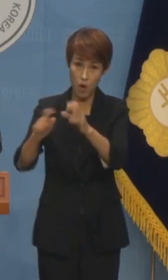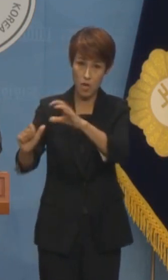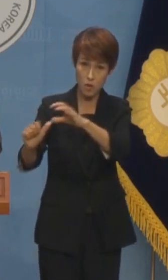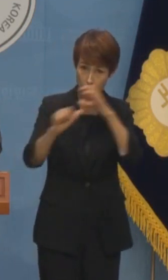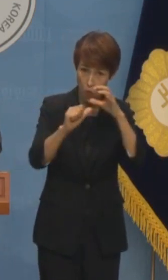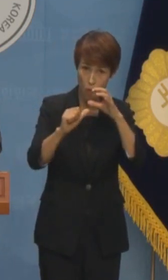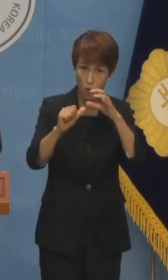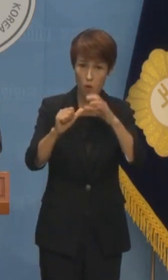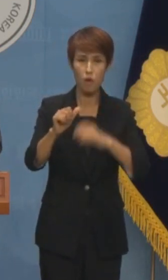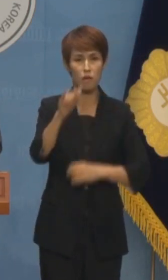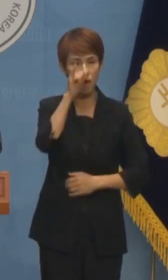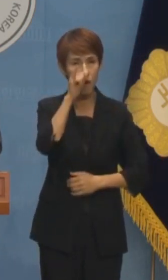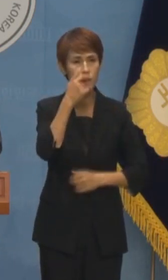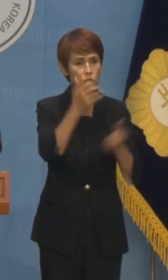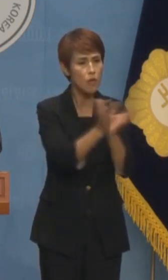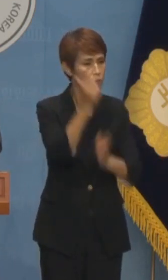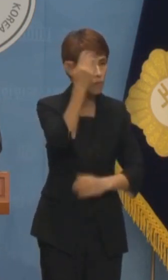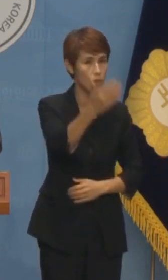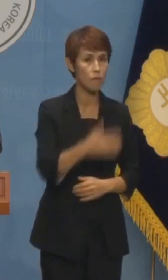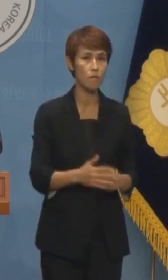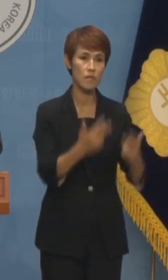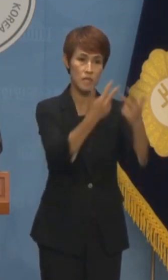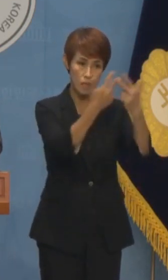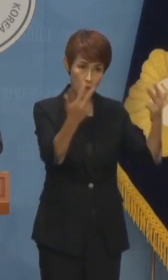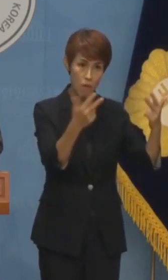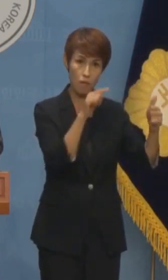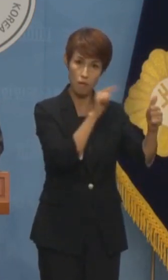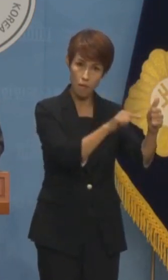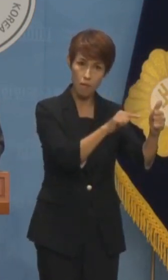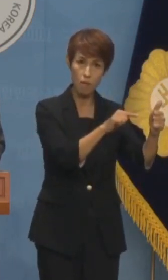민주당에 묻습니다. 이재명 전 대표를 비롯한